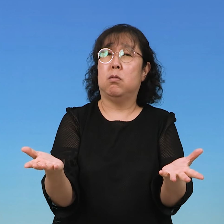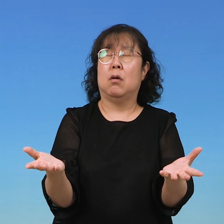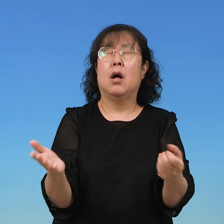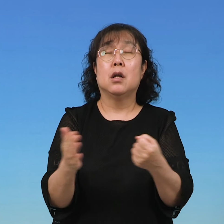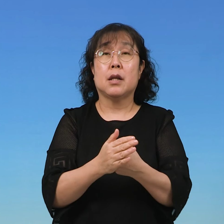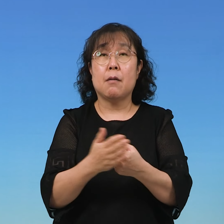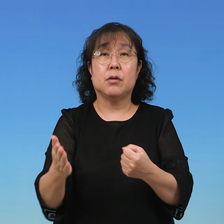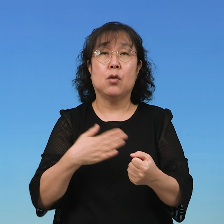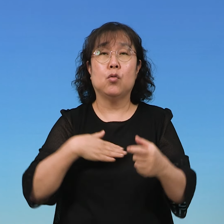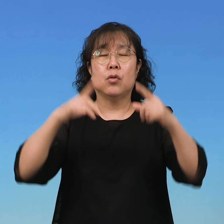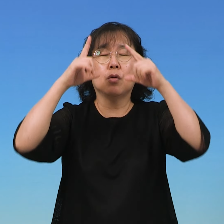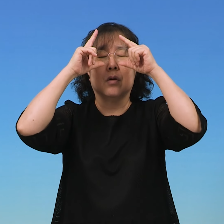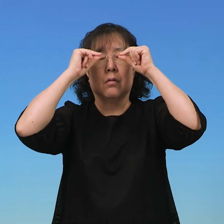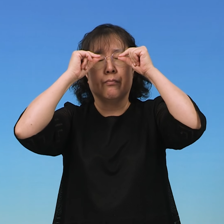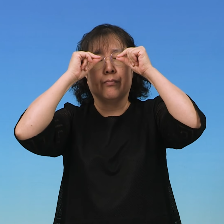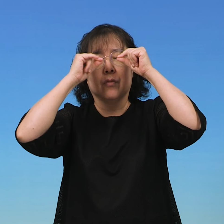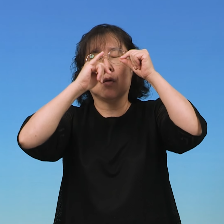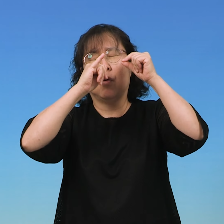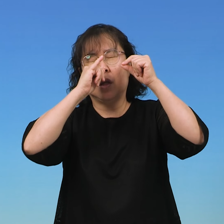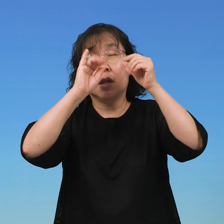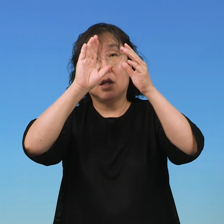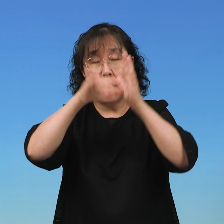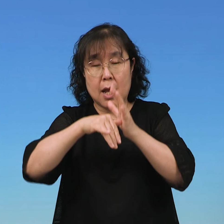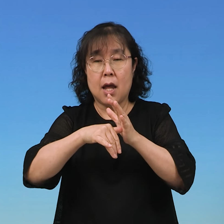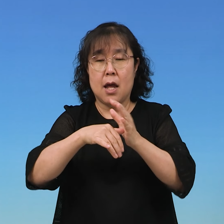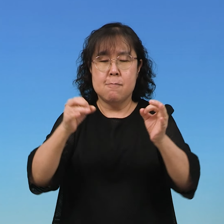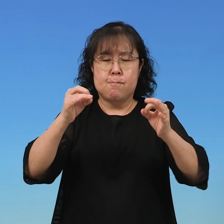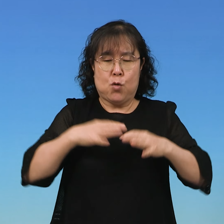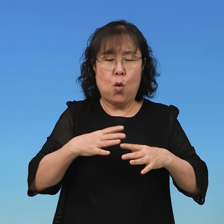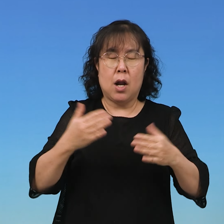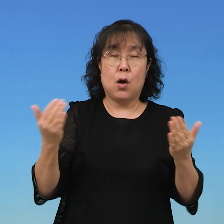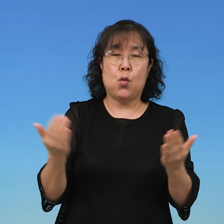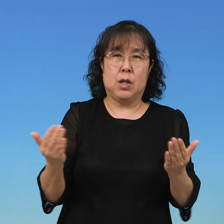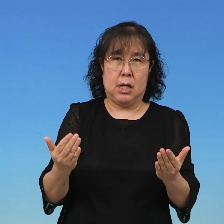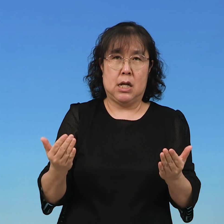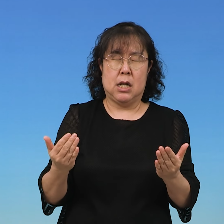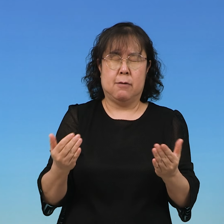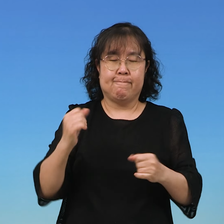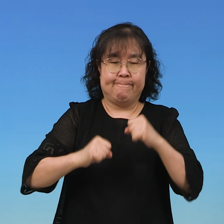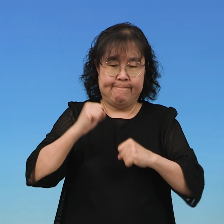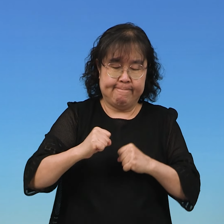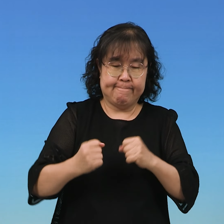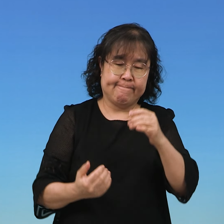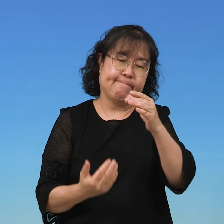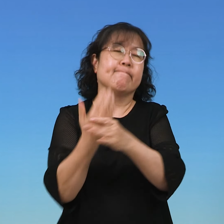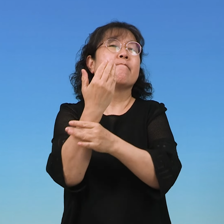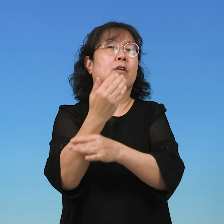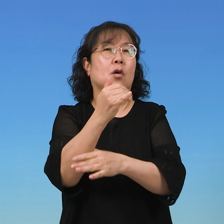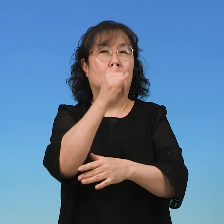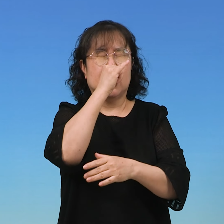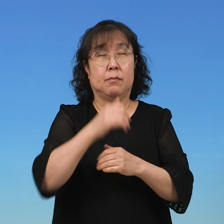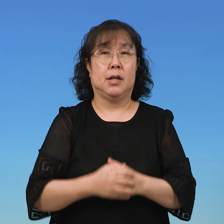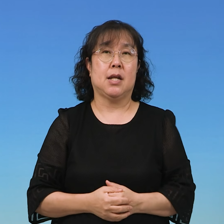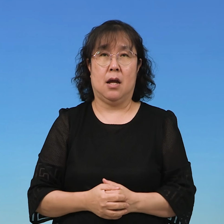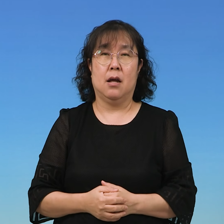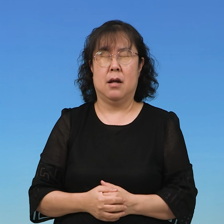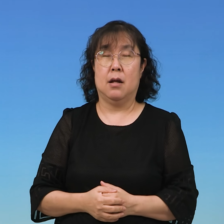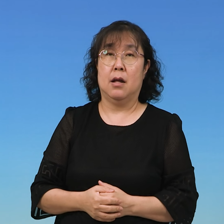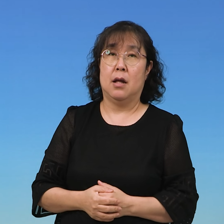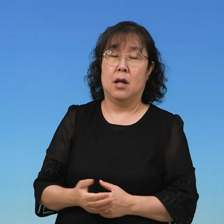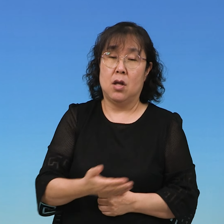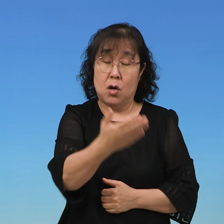있는데 거기서 지금 놀라운 역사가 일어나고 있는 거예요. 여러분, 이 말씀 놓치시면 안 됩니다. 자주